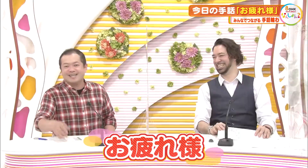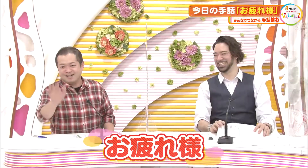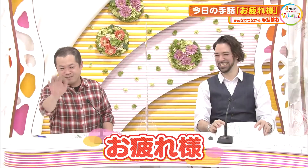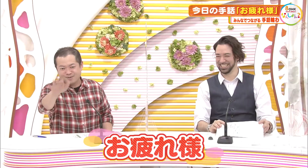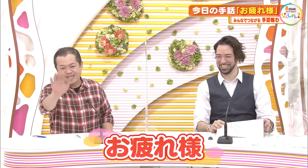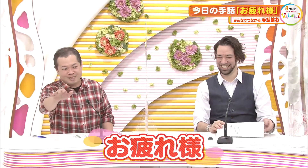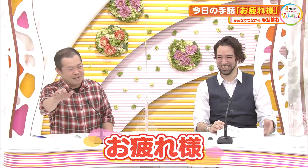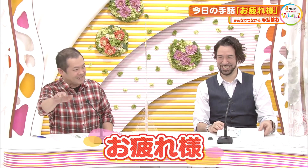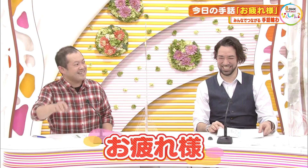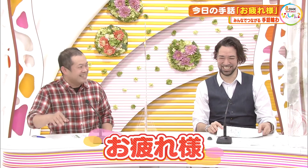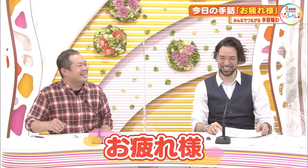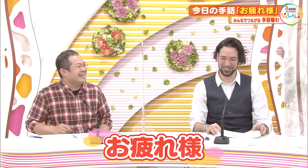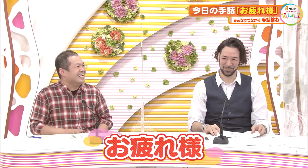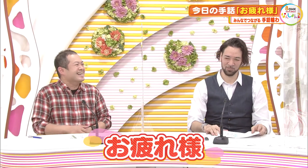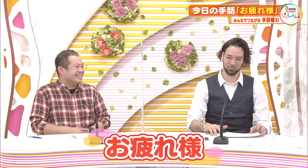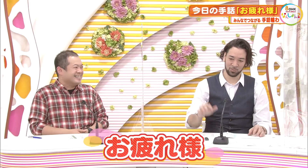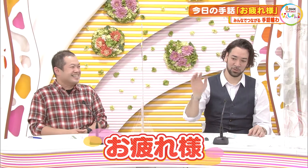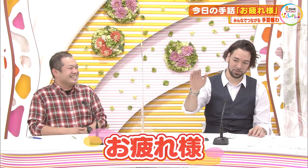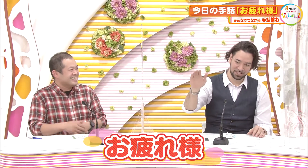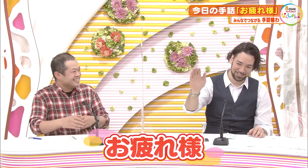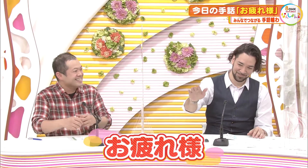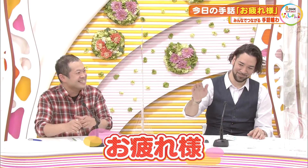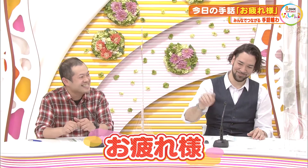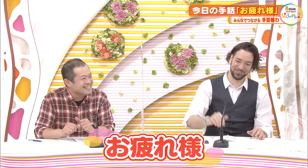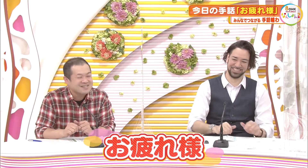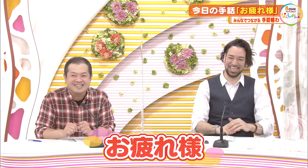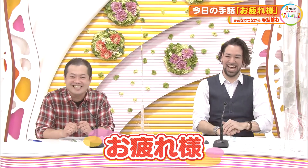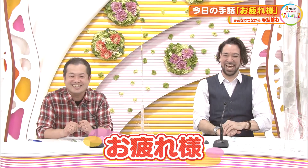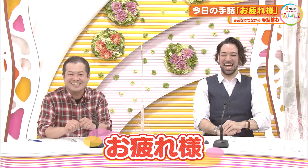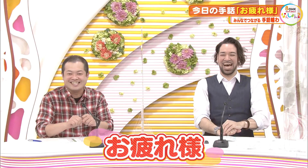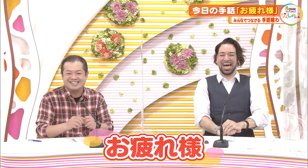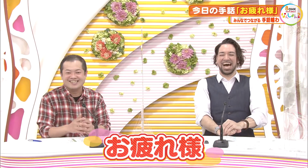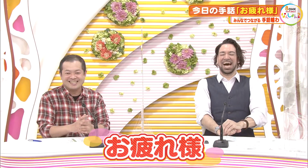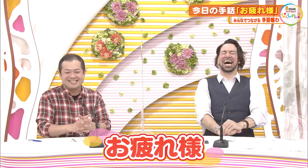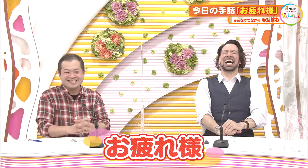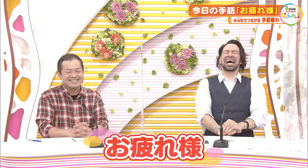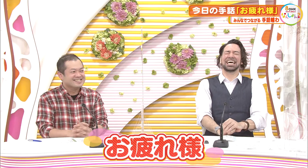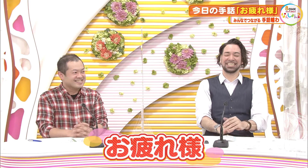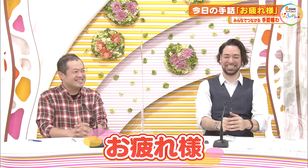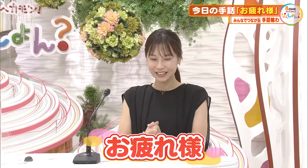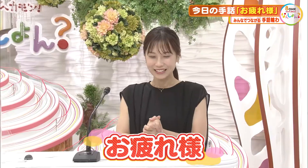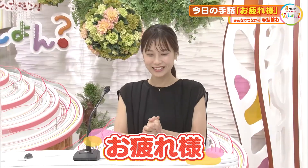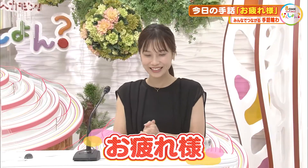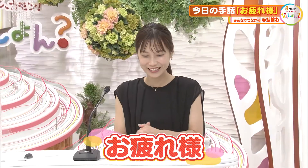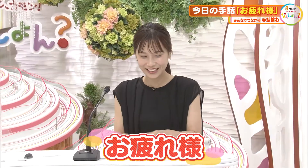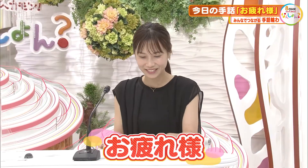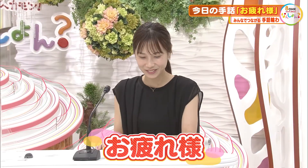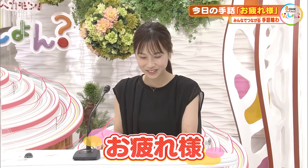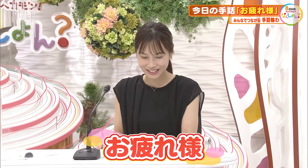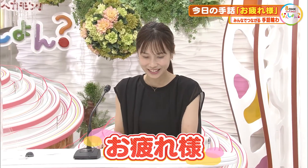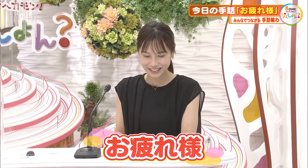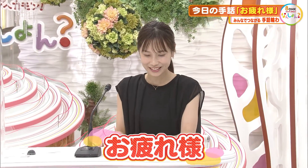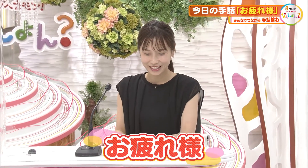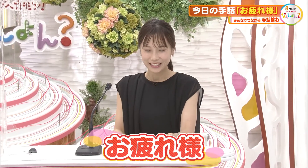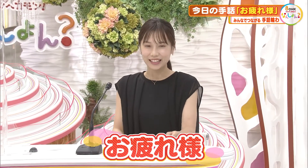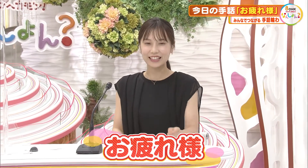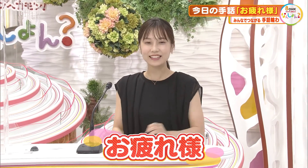重いお疲れ様ですね。 いろんなお疲れ様の、ね、意味合いがありますけれども、正解はこちらです。はい、縦に